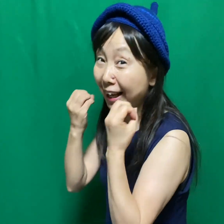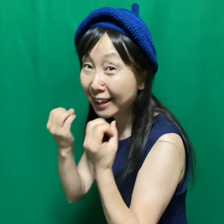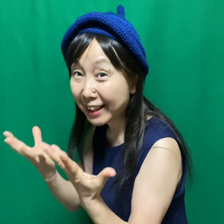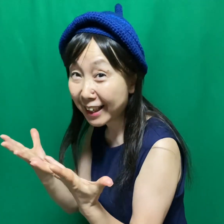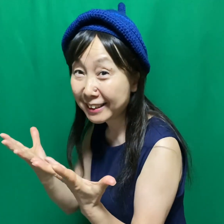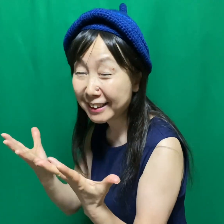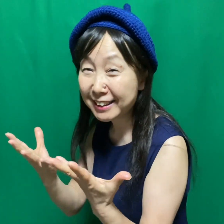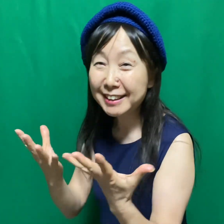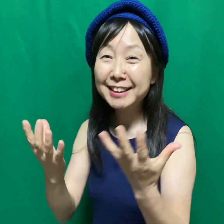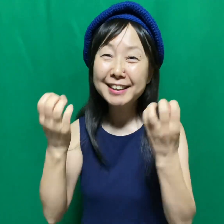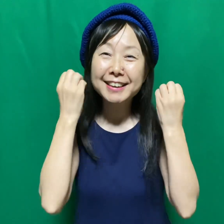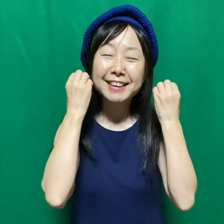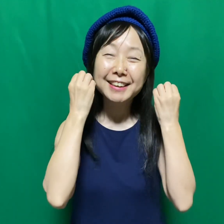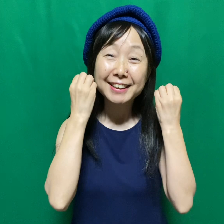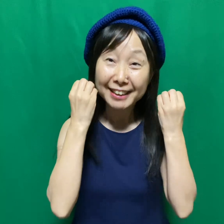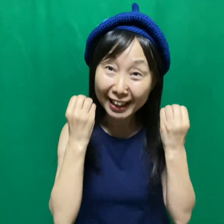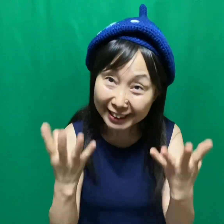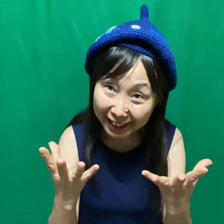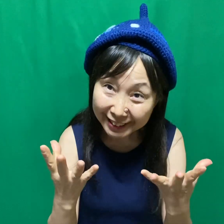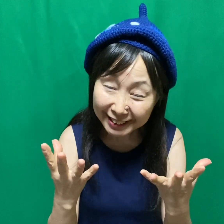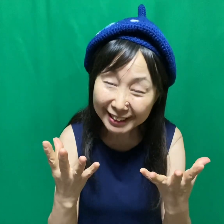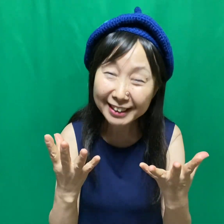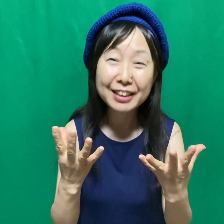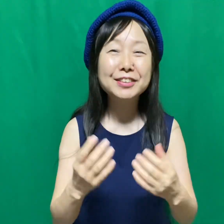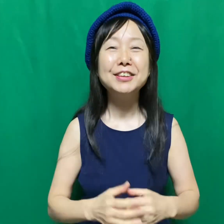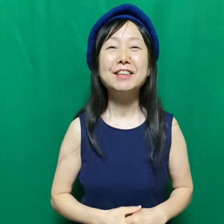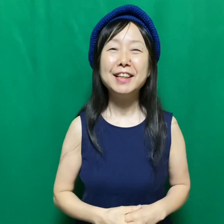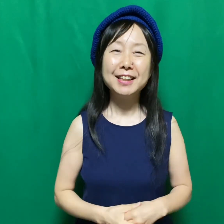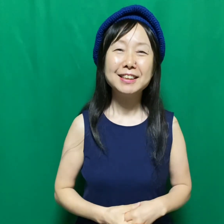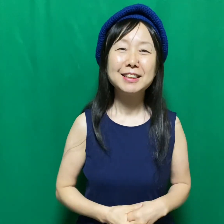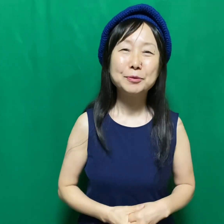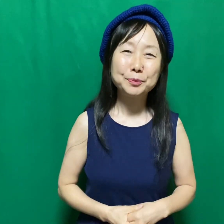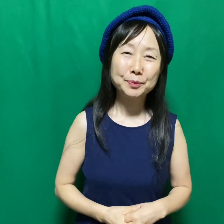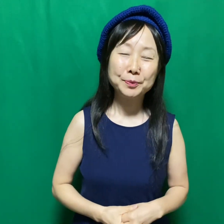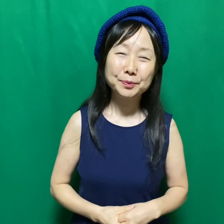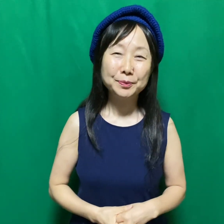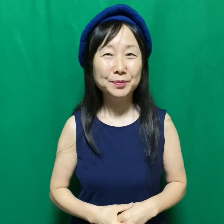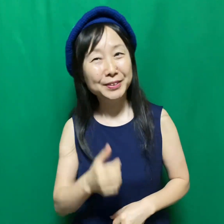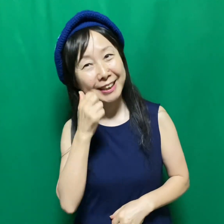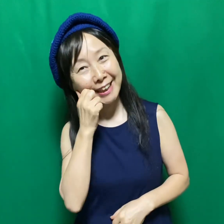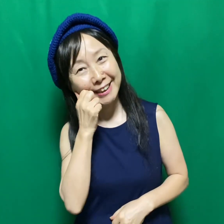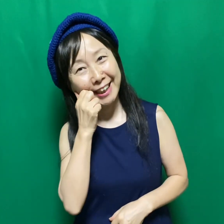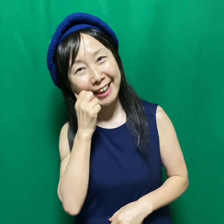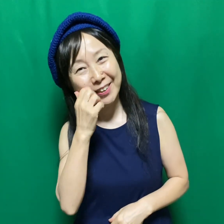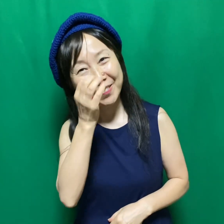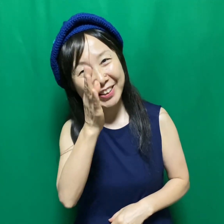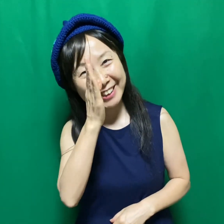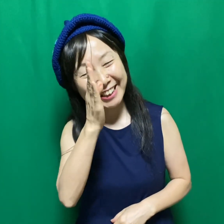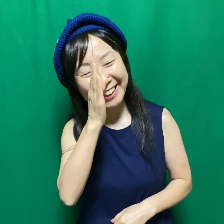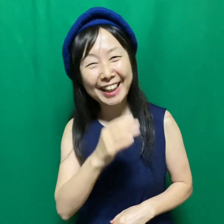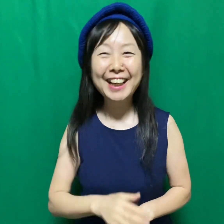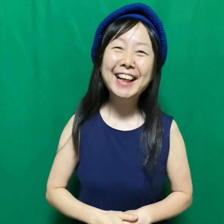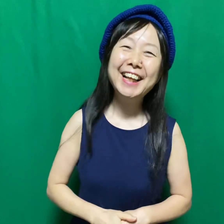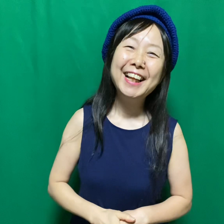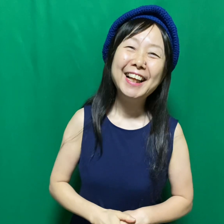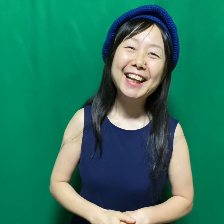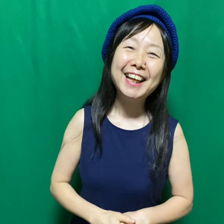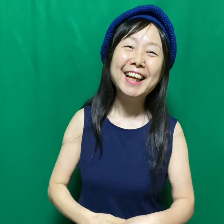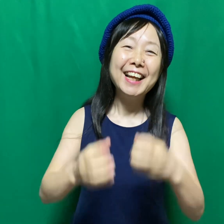新しい、新しいっていう手話です。難しいかな、ごめんなさいね。